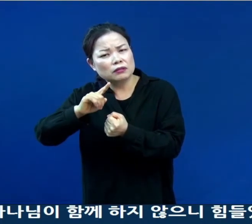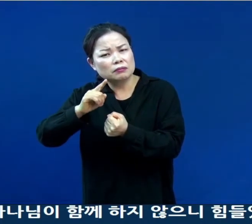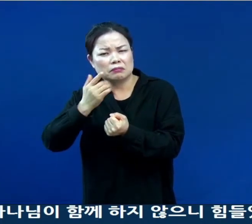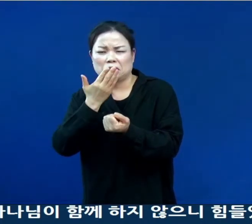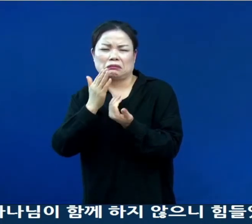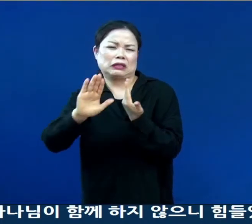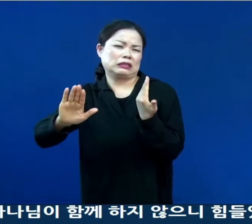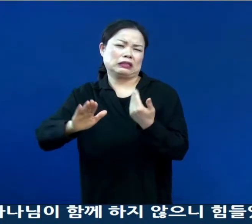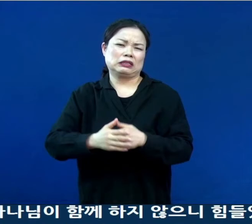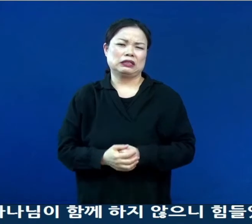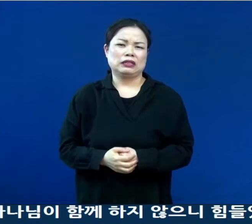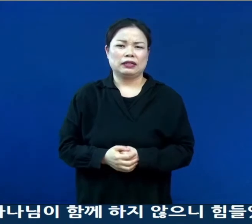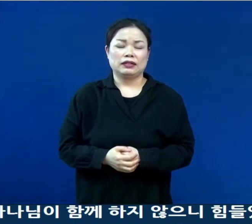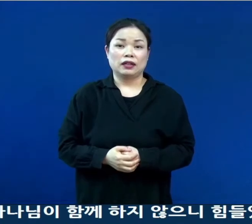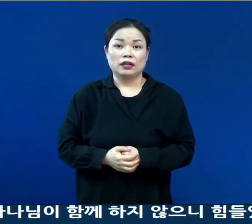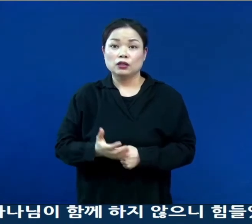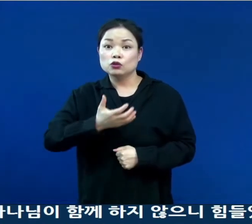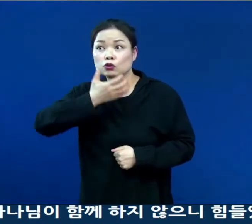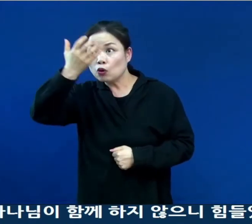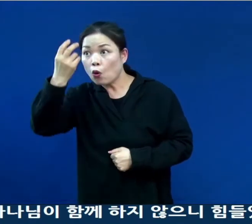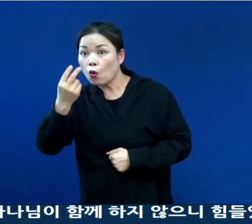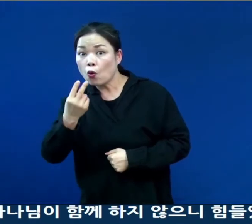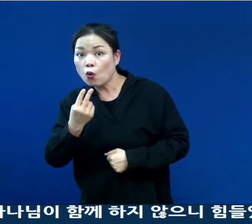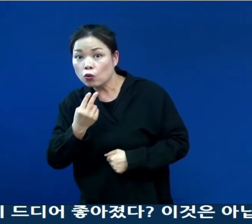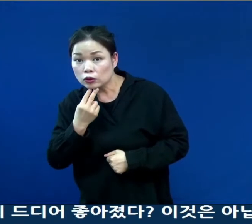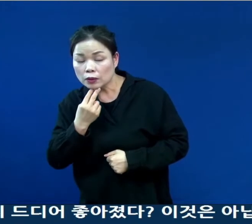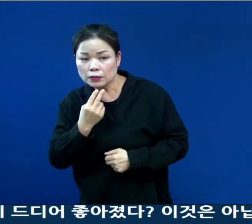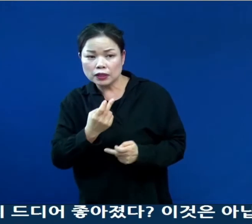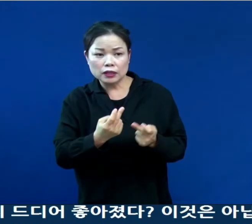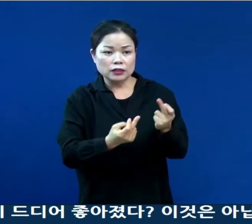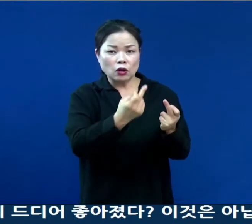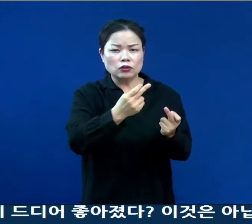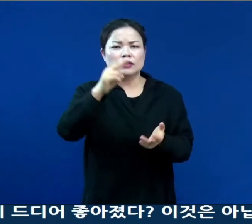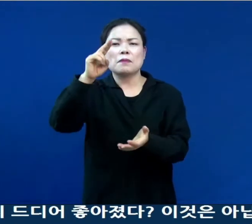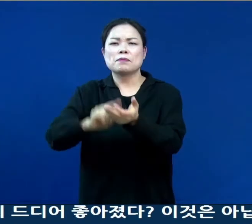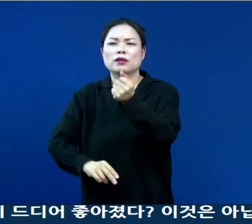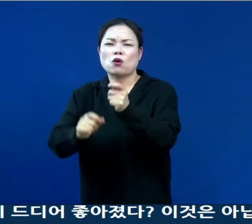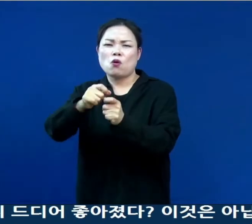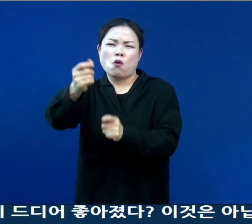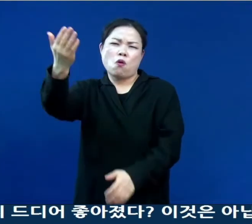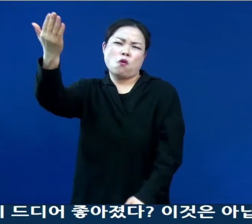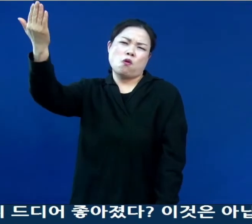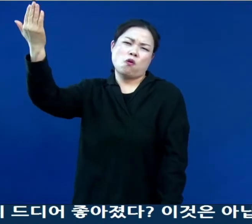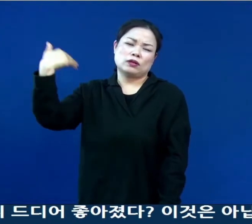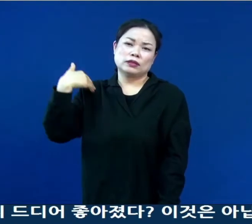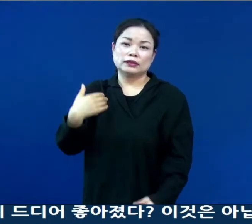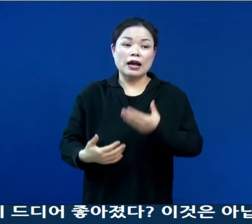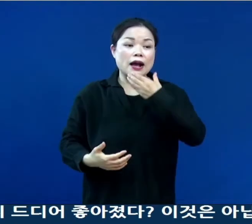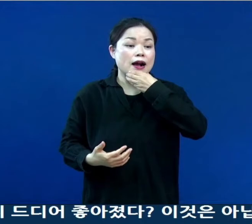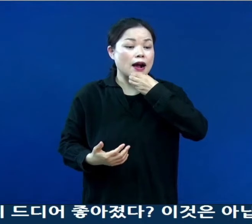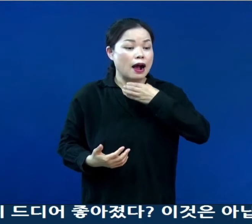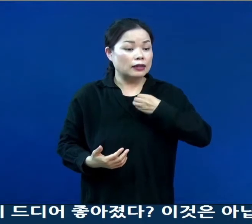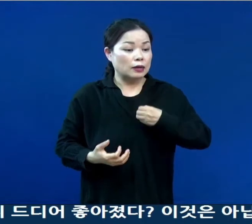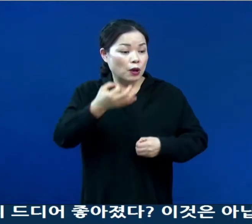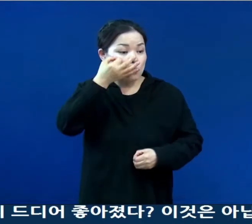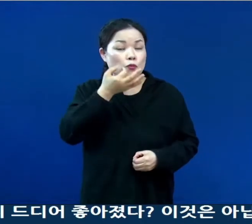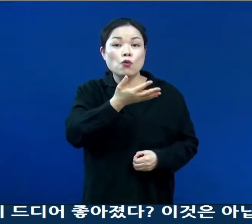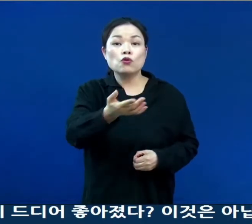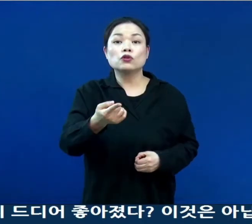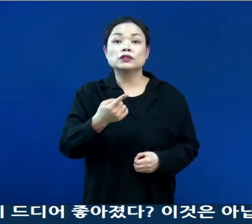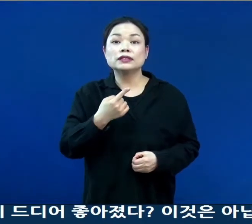말이 아닙니다. 요셉이 형들에게 팔린 것은 오래전에 아브라함에게